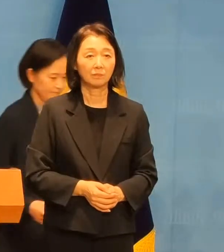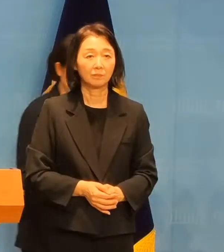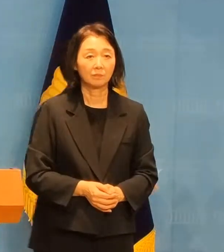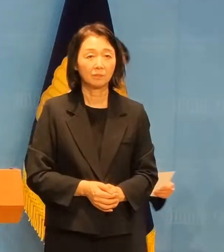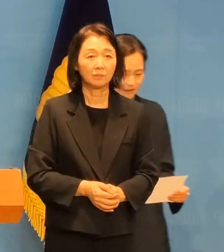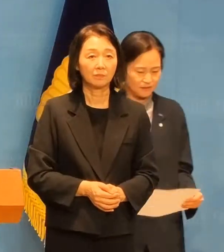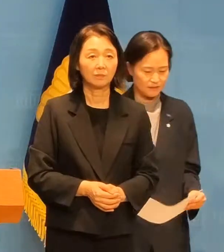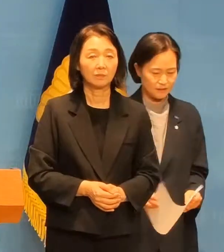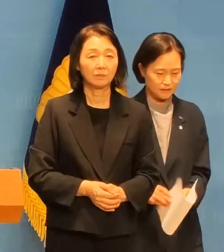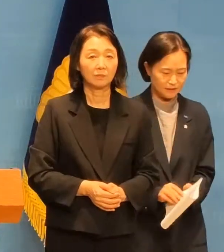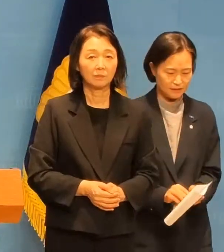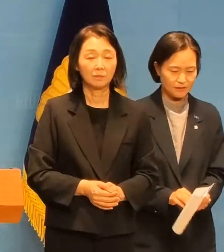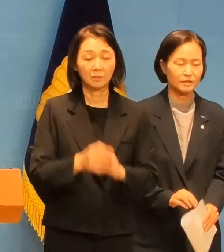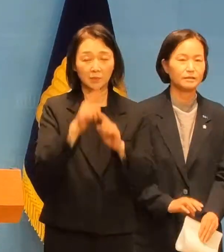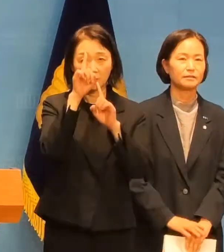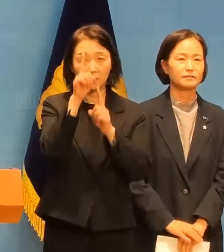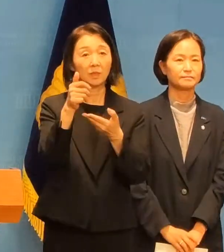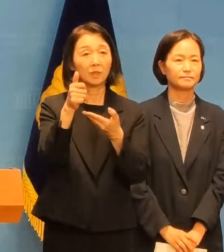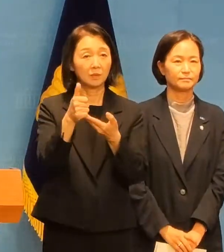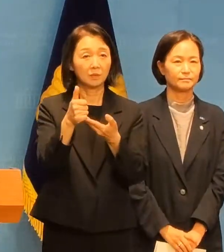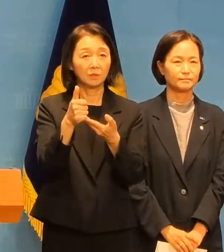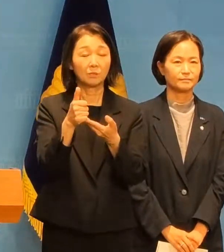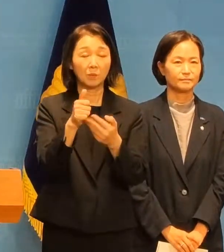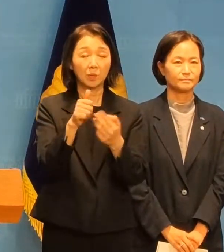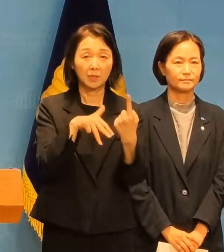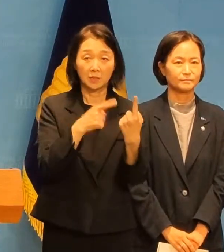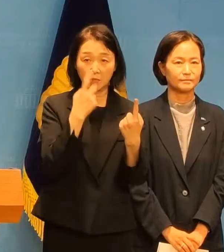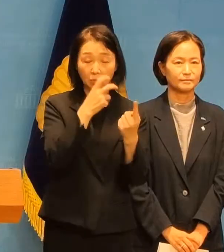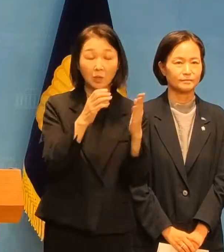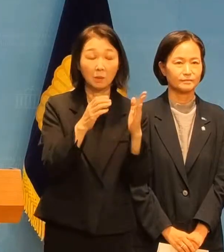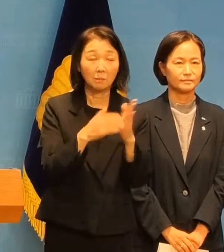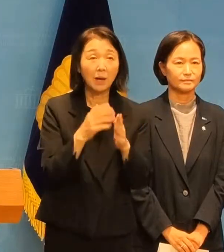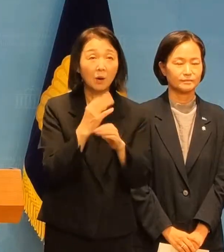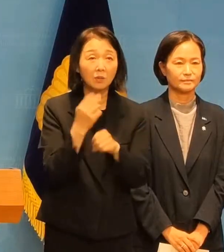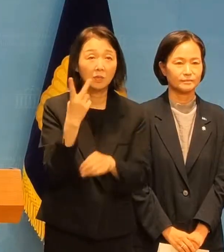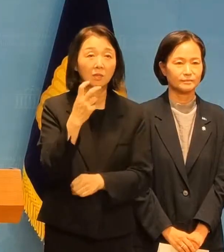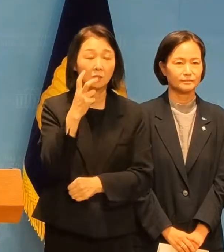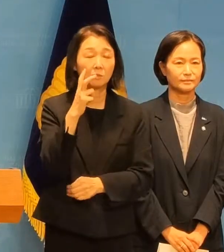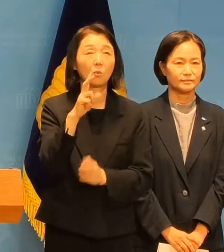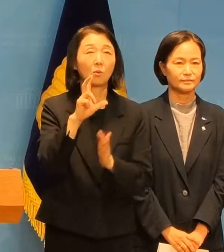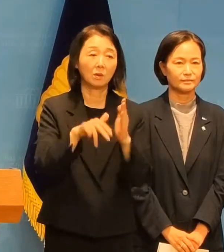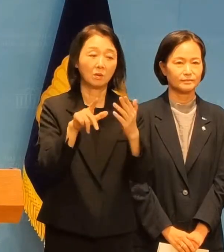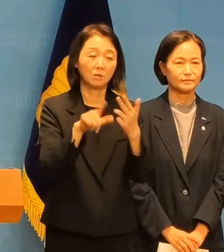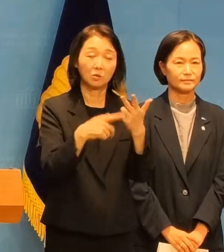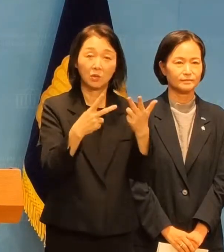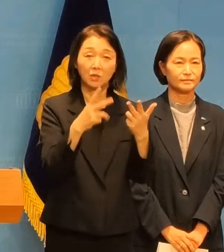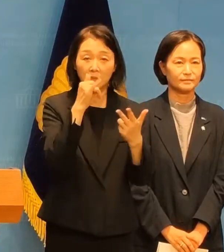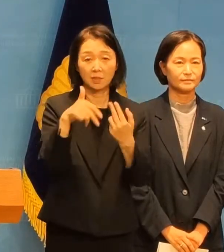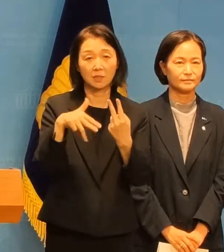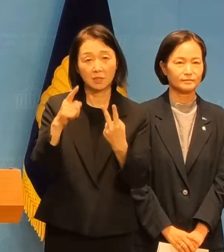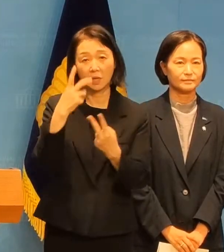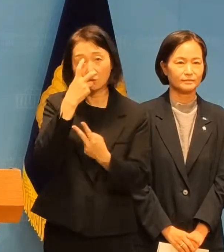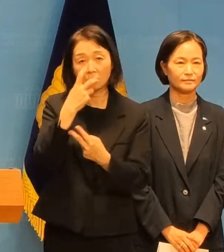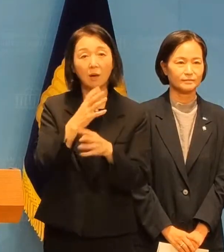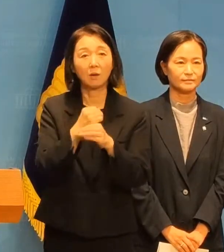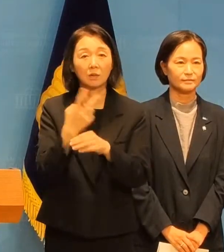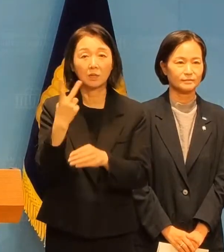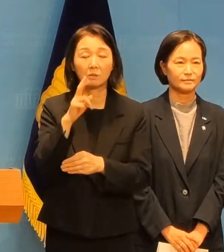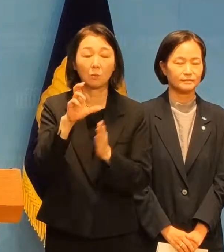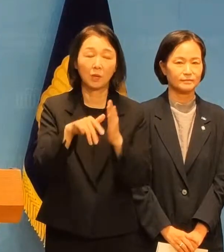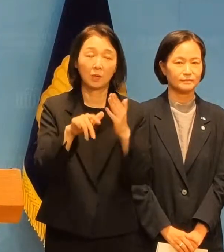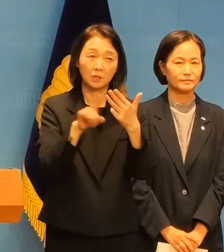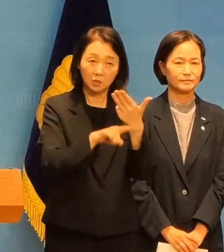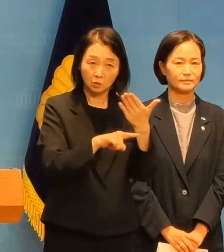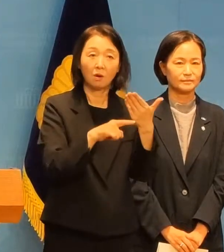네, 이진숙 위원장이 1차 조사는 2025년 7월 5일 날 있었습니다. 2차 조사는 2025년 7월 19일